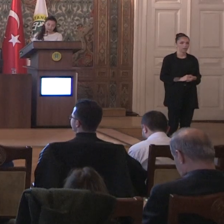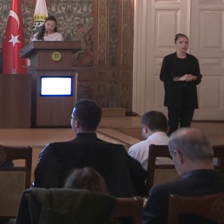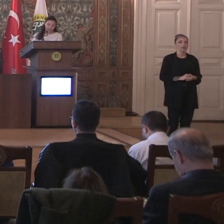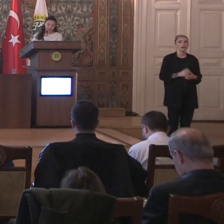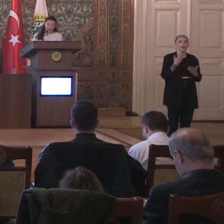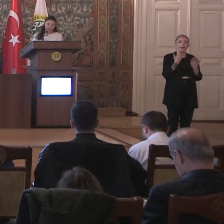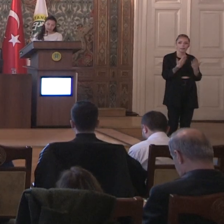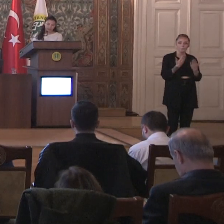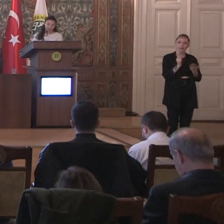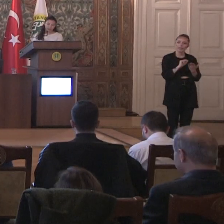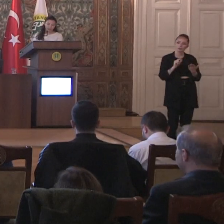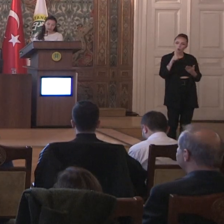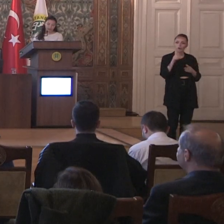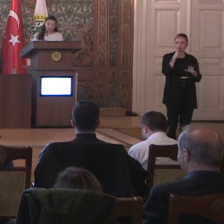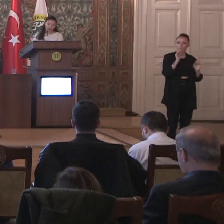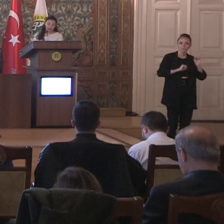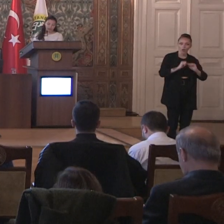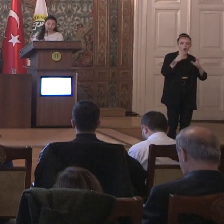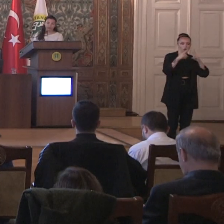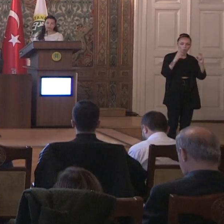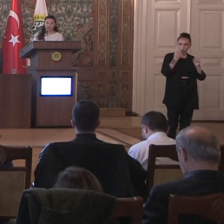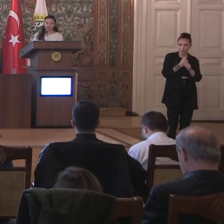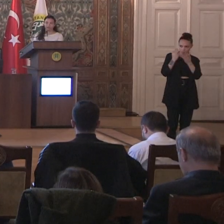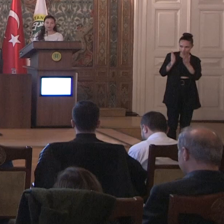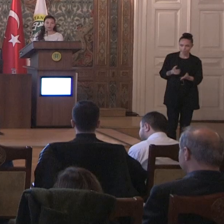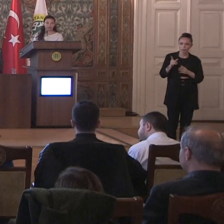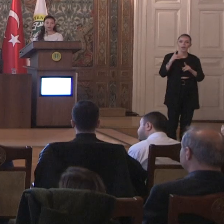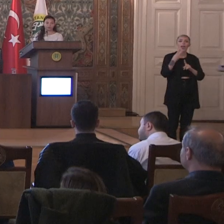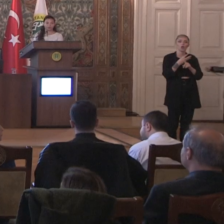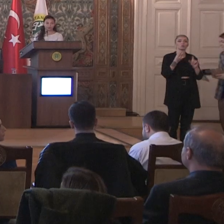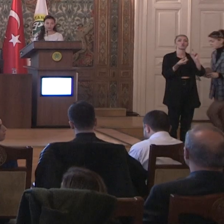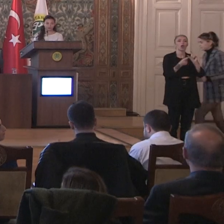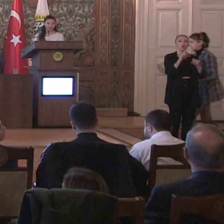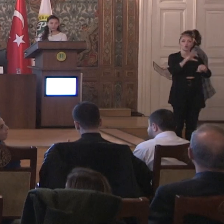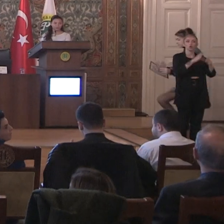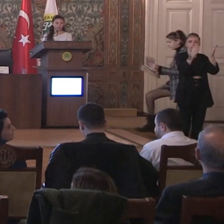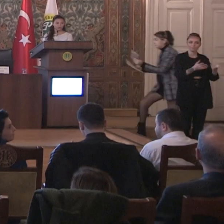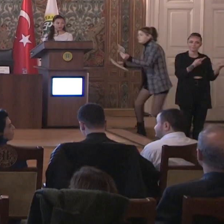Edebiyat Fakültesinden Araştırma Görevlisi Doktor Sayın Eyüp Çoraklı'yı kürsüye davet ediyoruz.